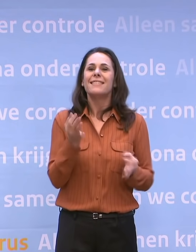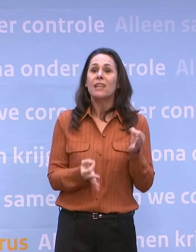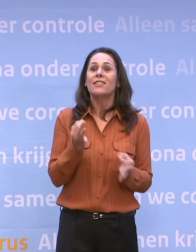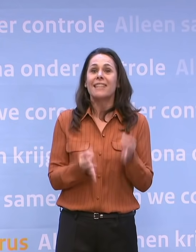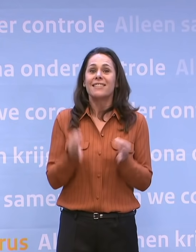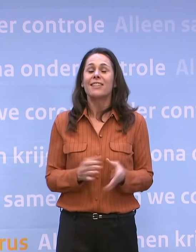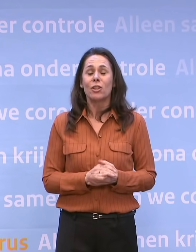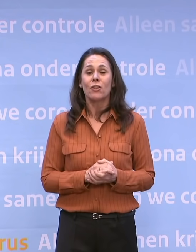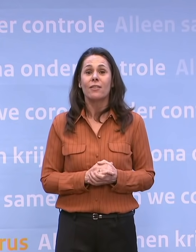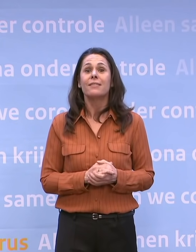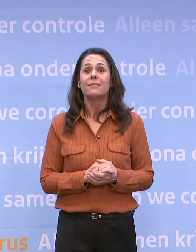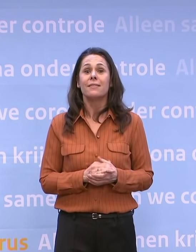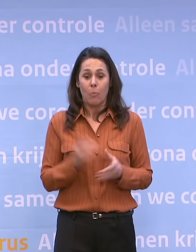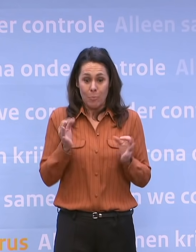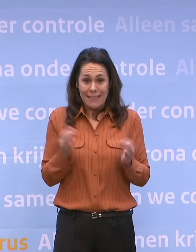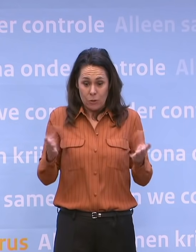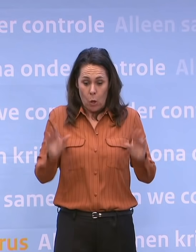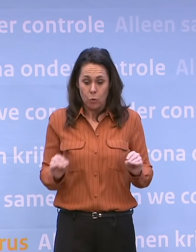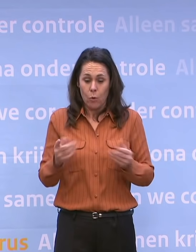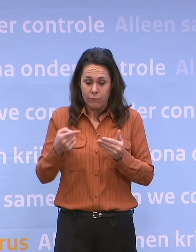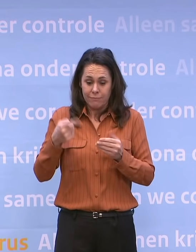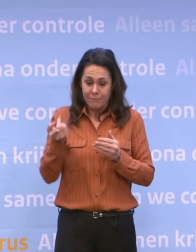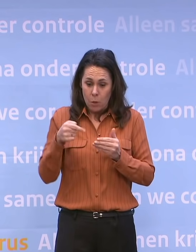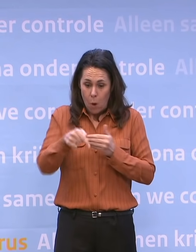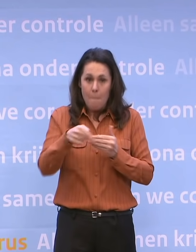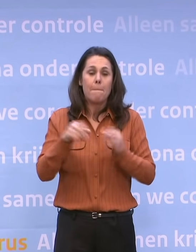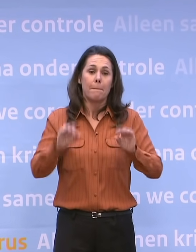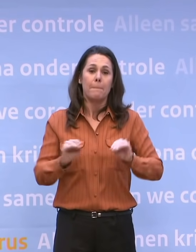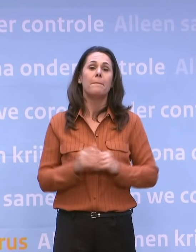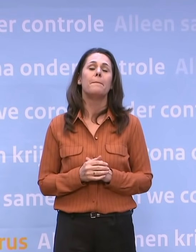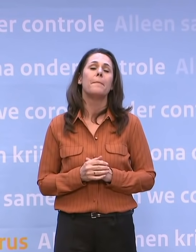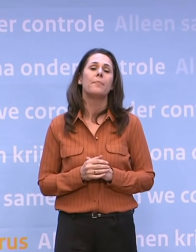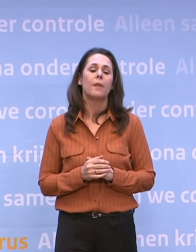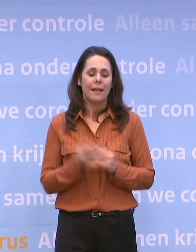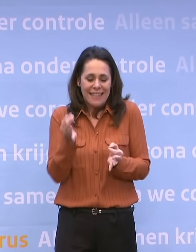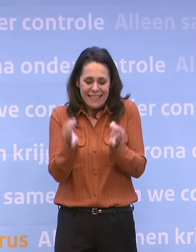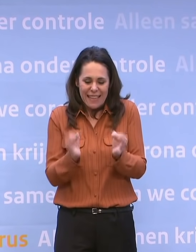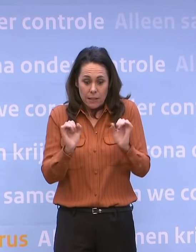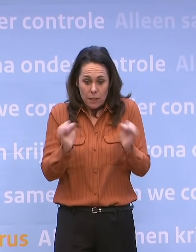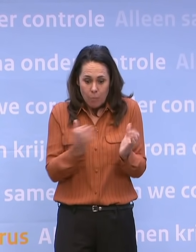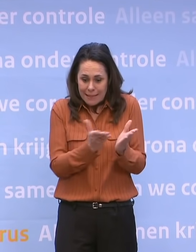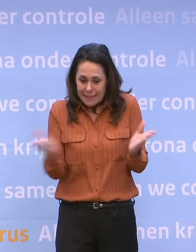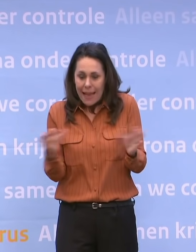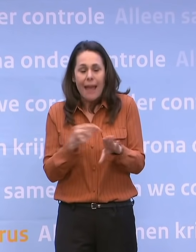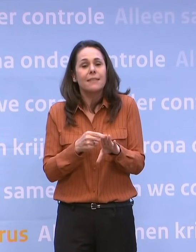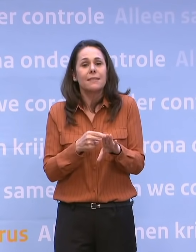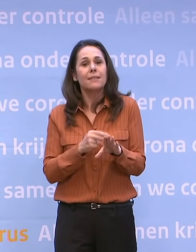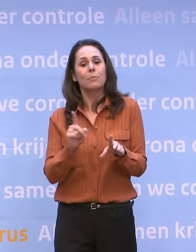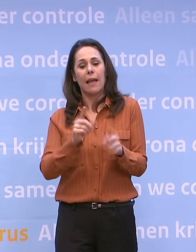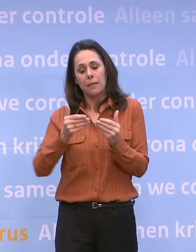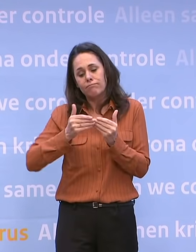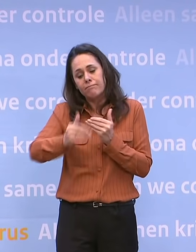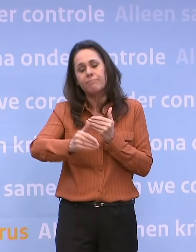Dat is dus precies wat we doen. Wat we gaan doen, moet ik zeggen. We hebben de testcapaciteit die daarvoor nodig is. Die gaat de komende